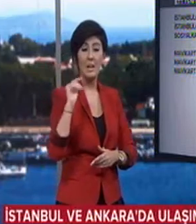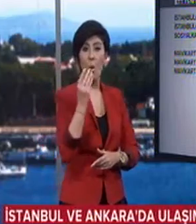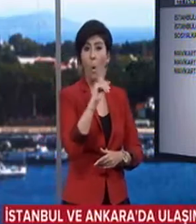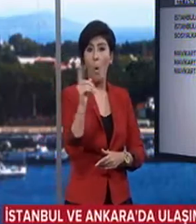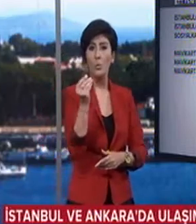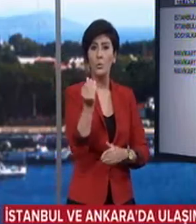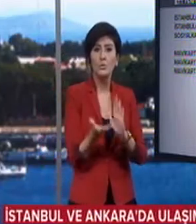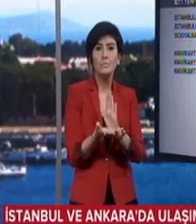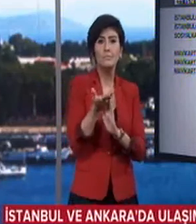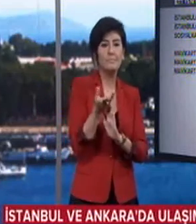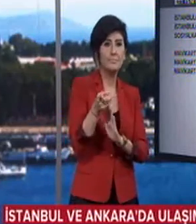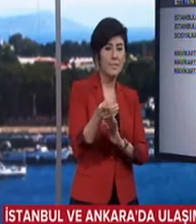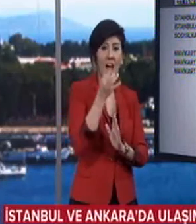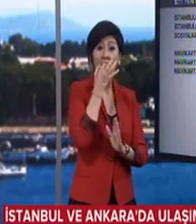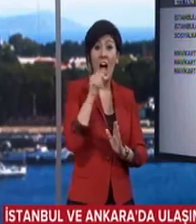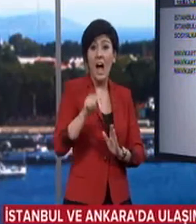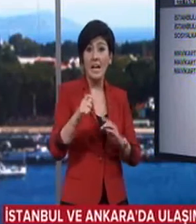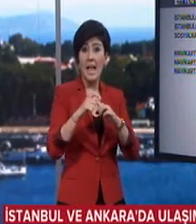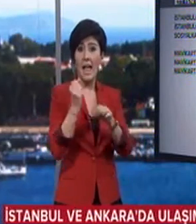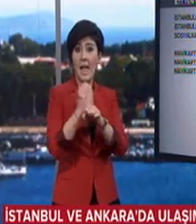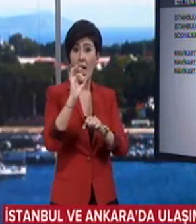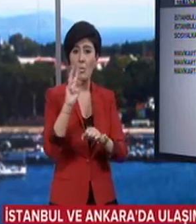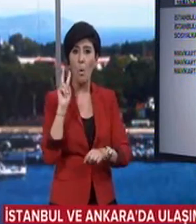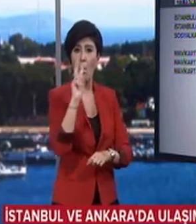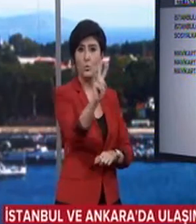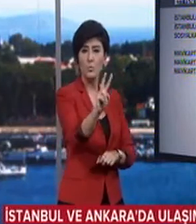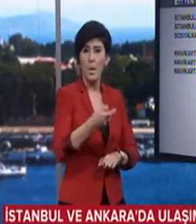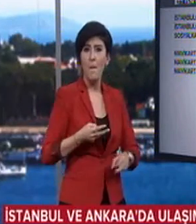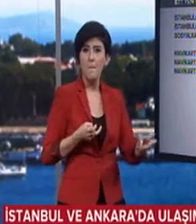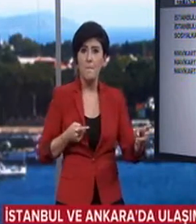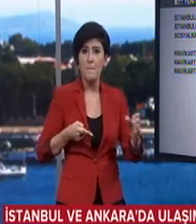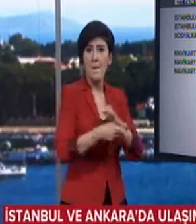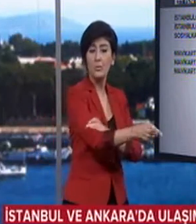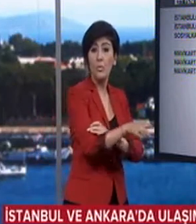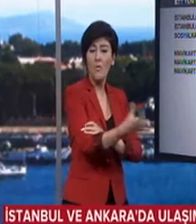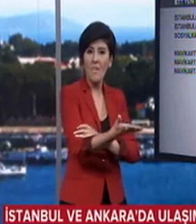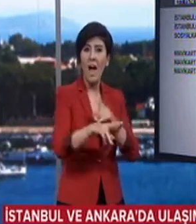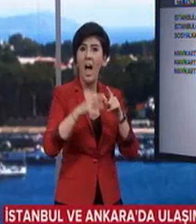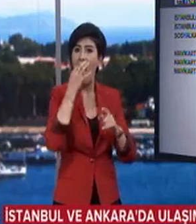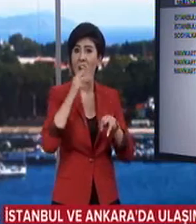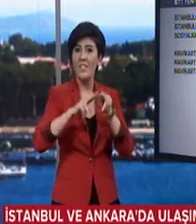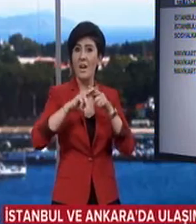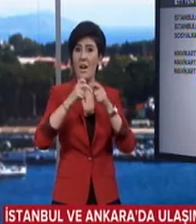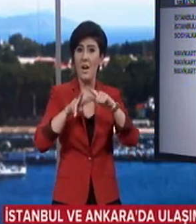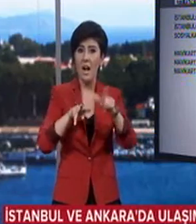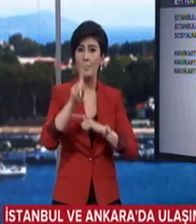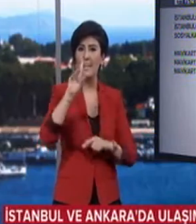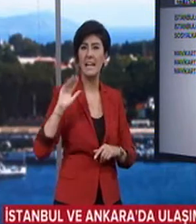1 lira 10 kuruşa çıktı. Ankara'da ise Ego otobüsleri, Metro ve Ankara'da 1 lira 75